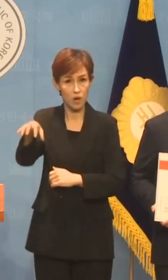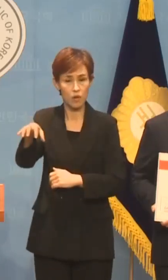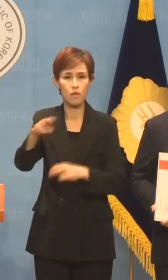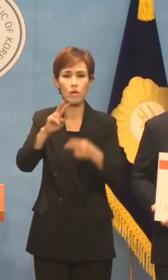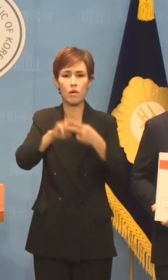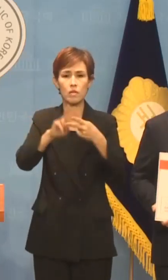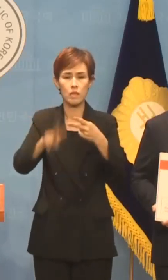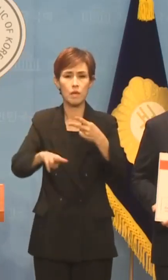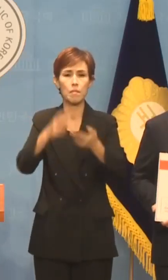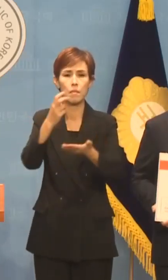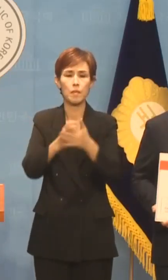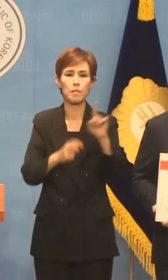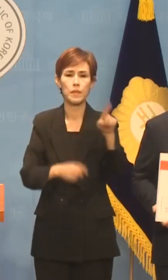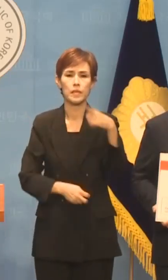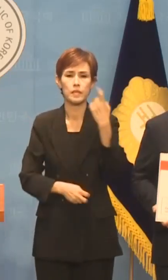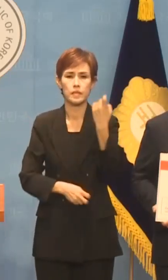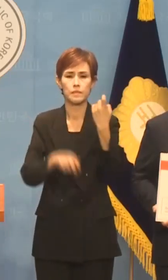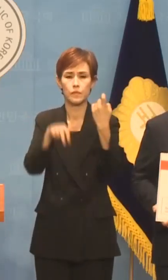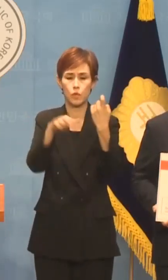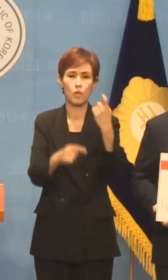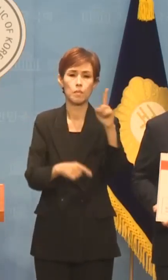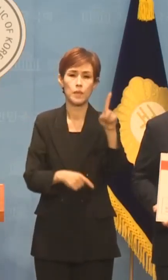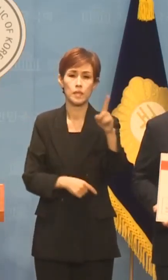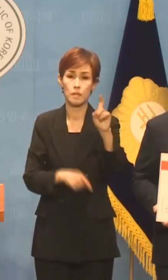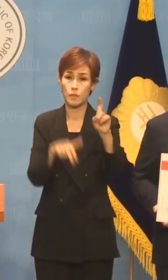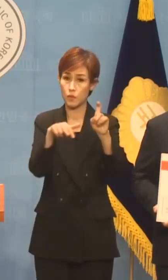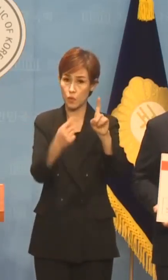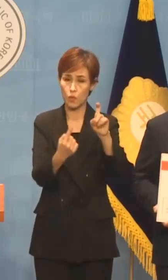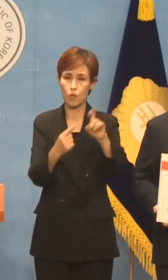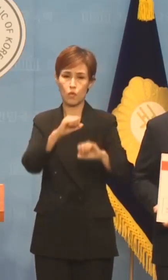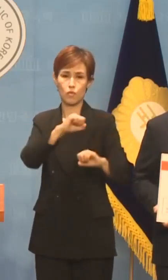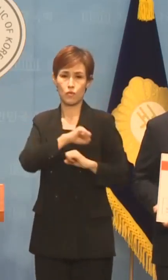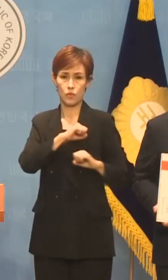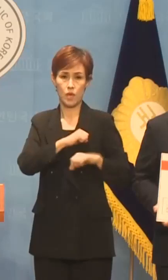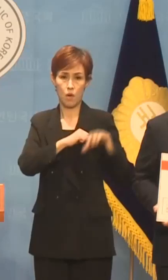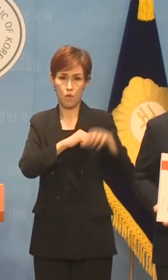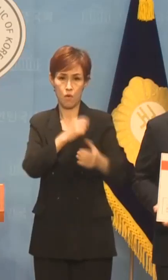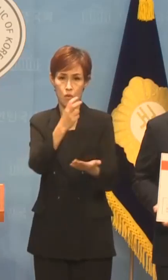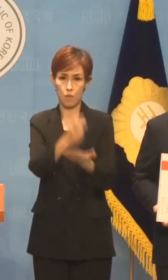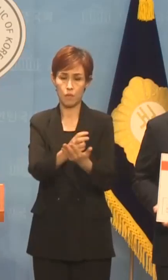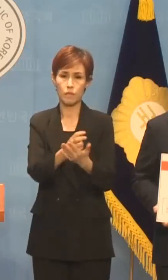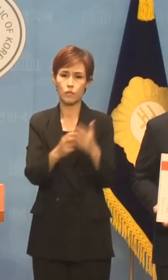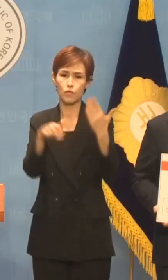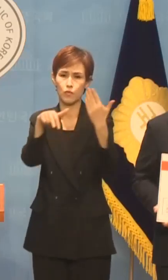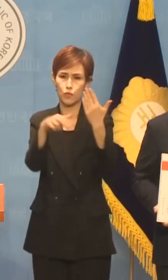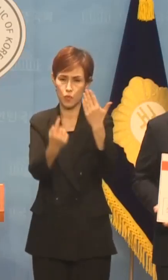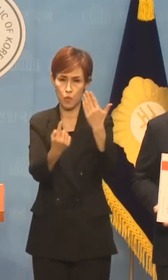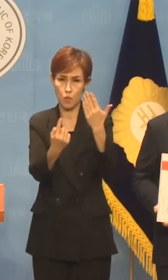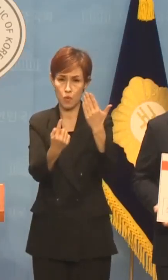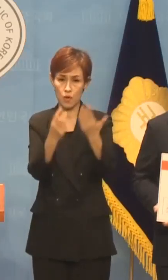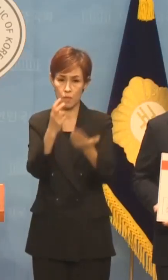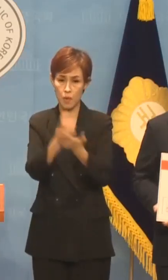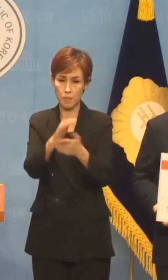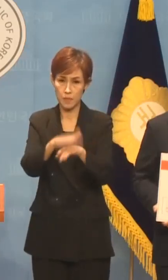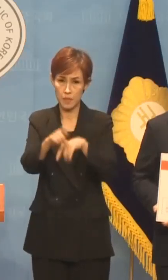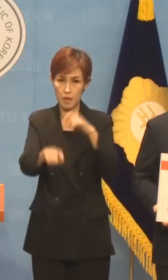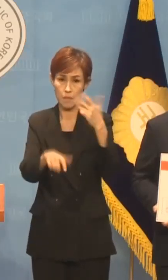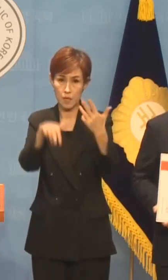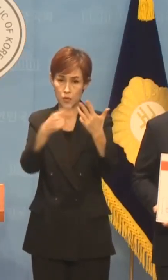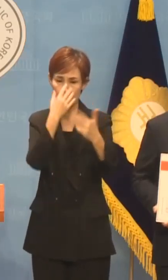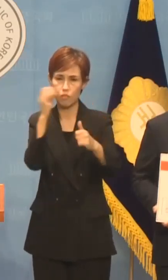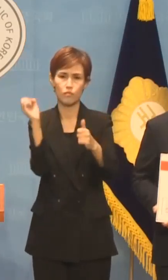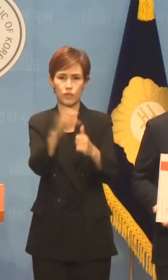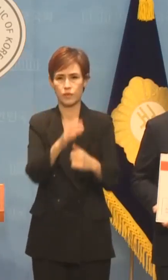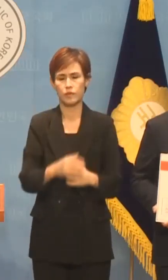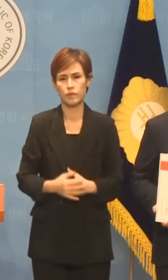형사소송법 제110조와 111조, 군사기지법 제9조 및 같은 법 시행령 제8조를